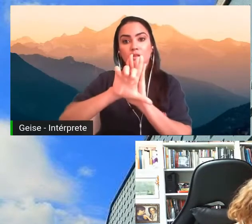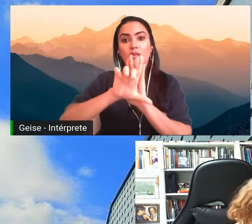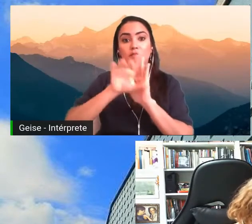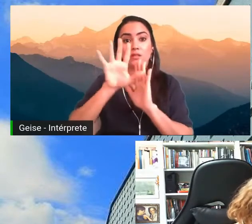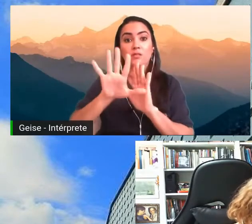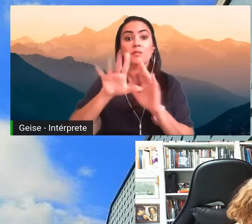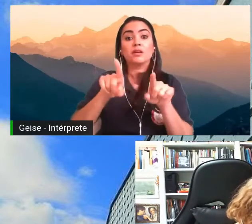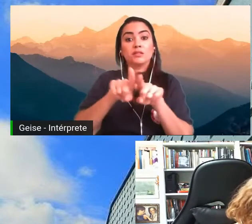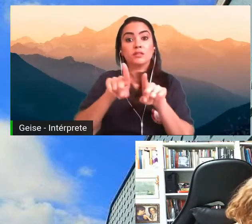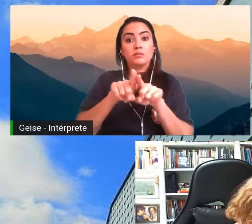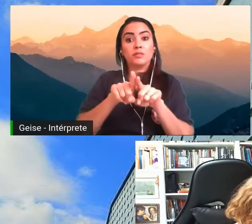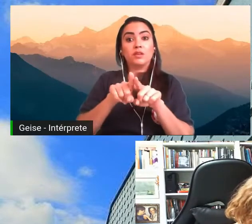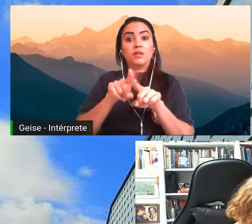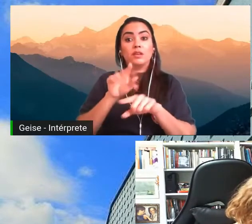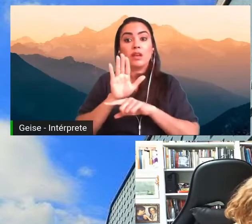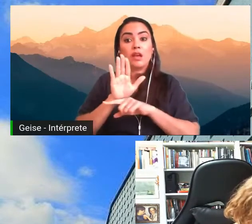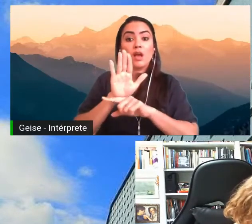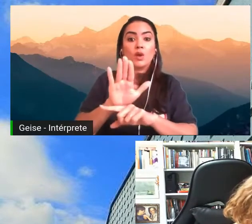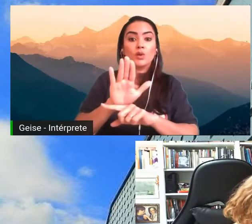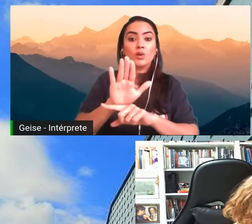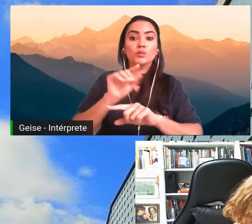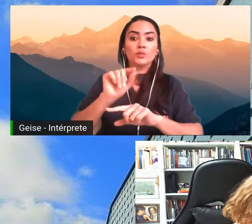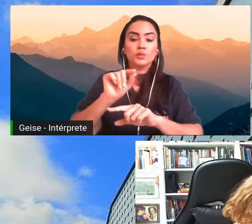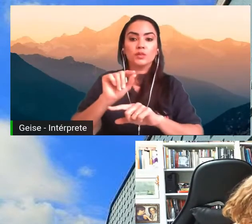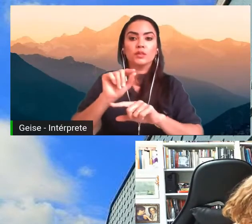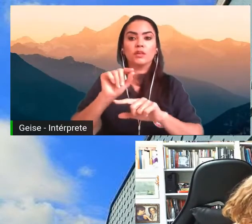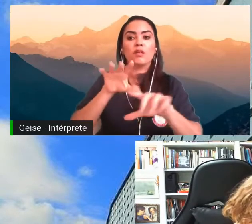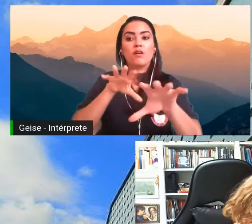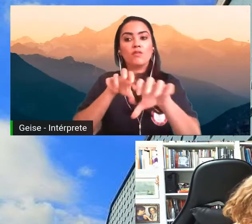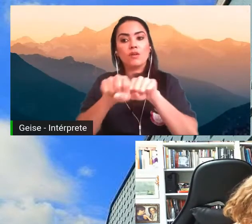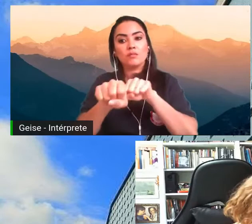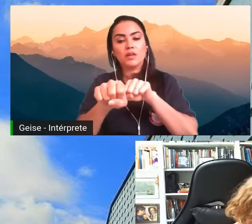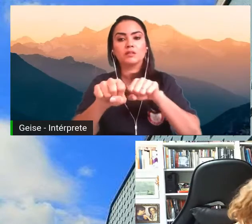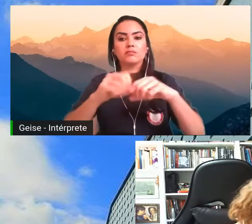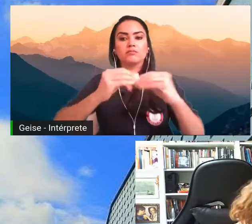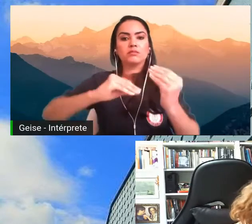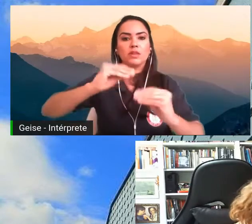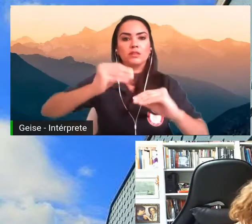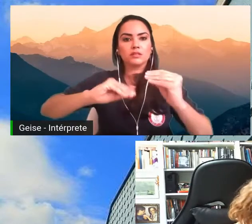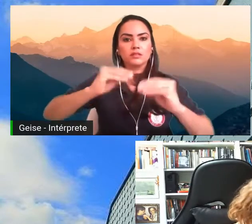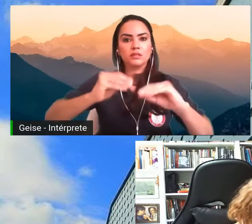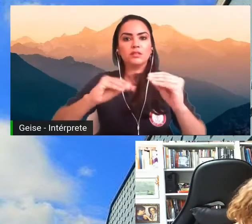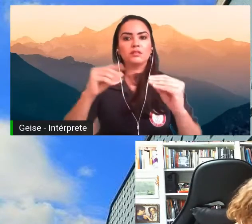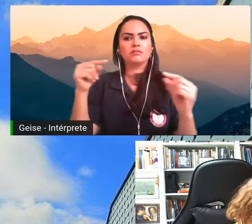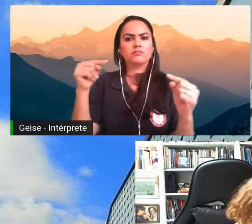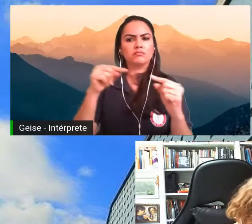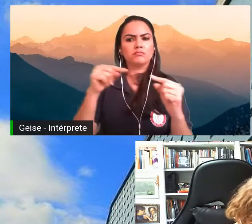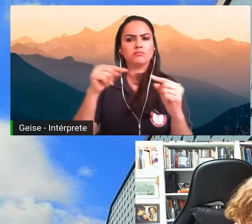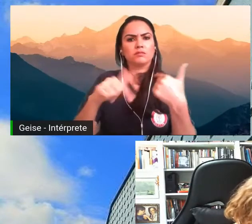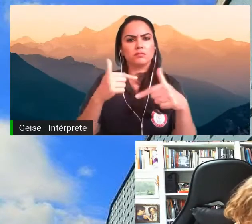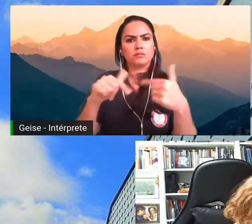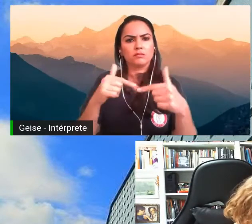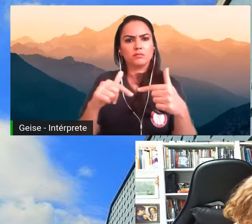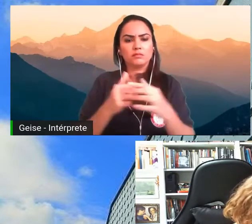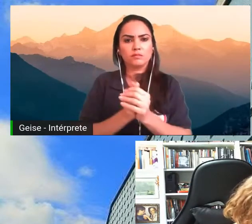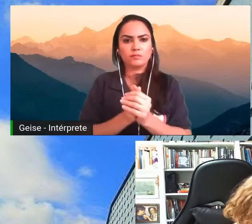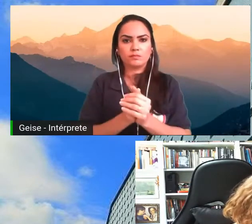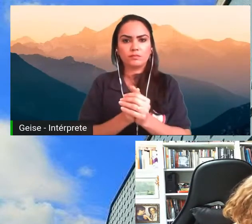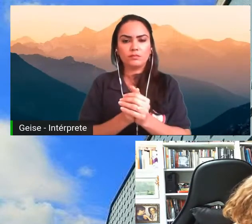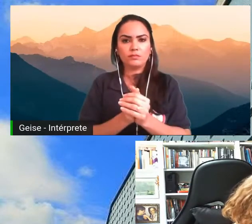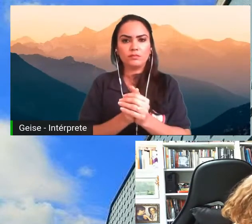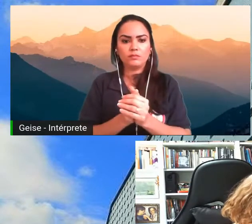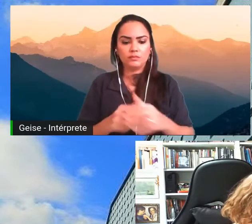plano, né, de uma formação mais flexível para o trabalho. Né? Então, assim, estamos aqui já com